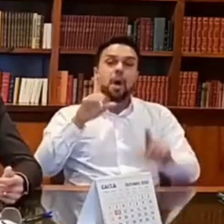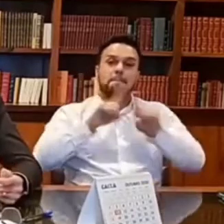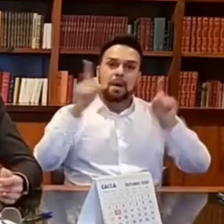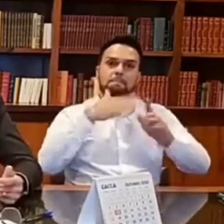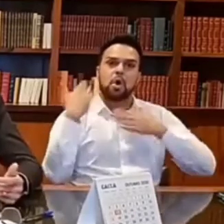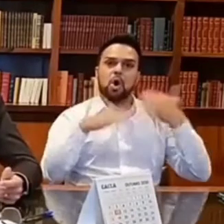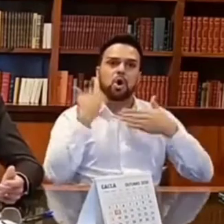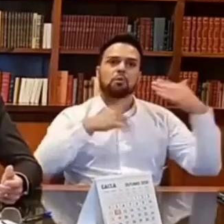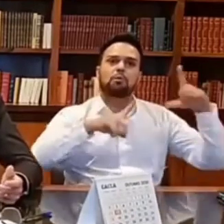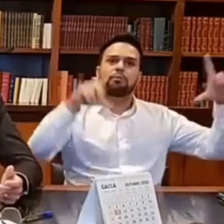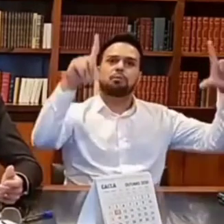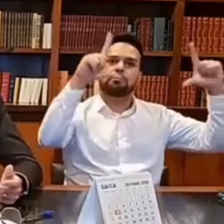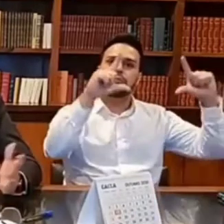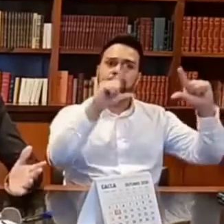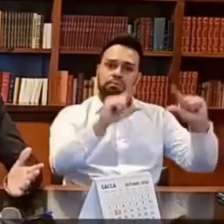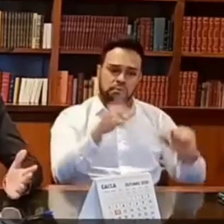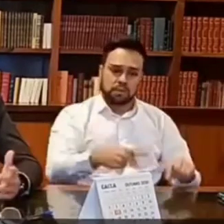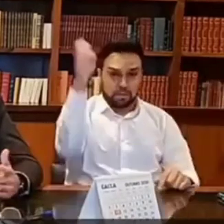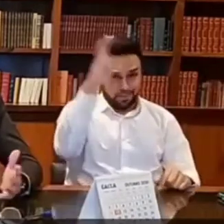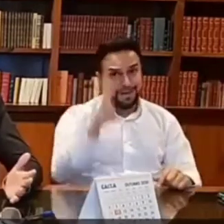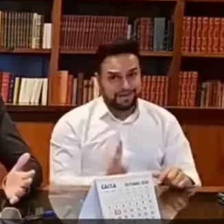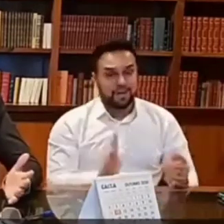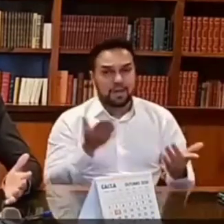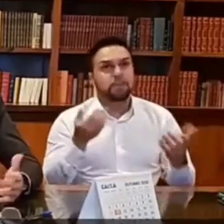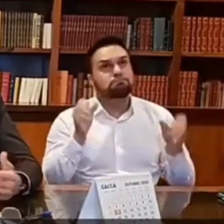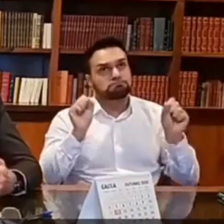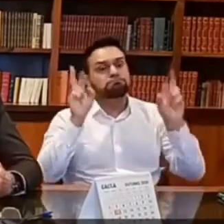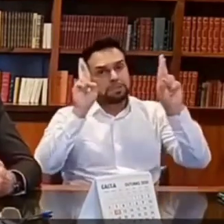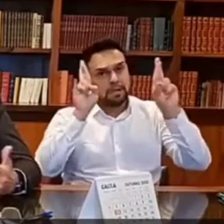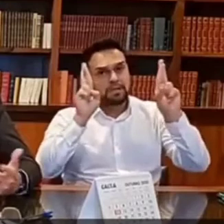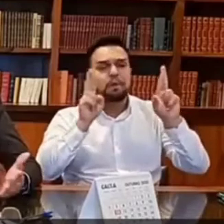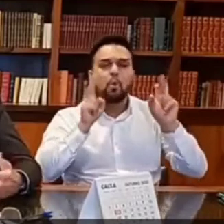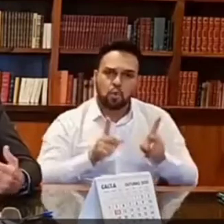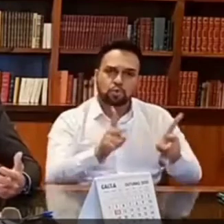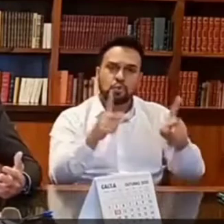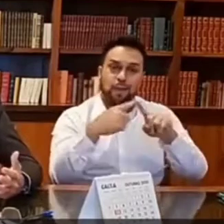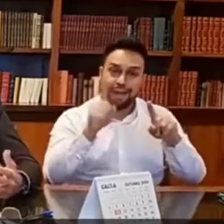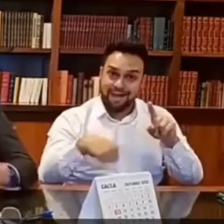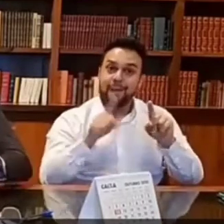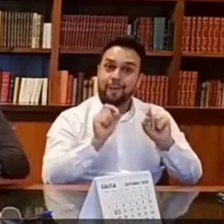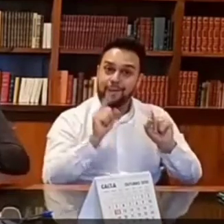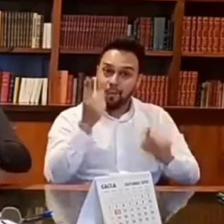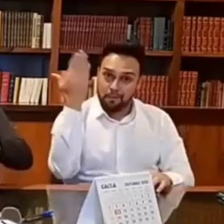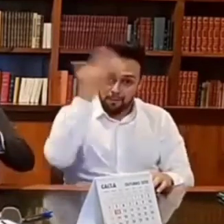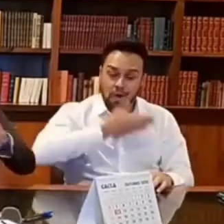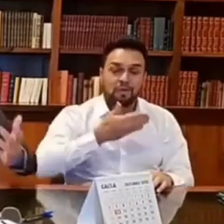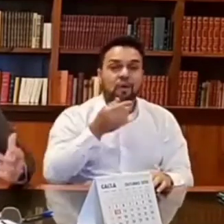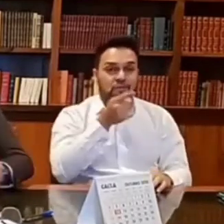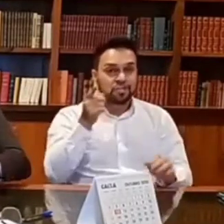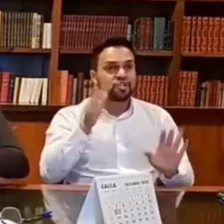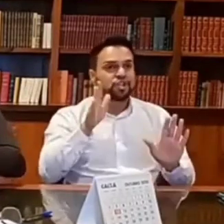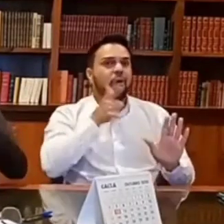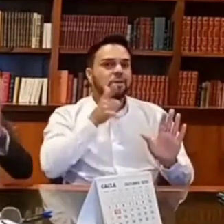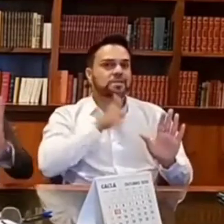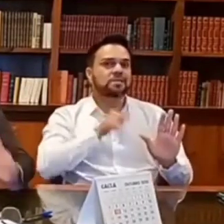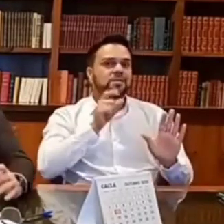caído vertiginosamente. O Brasil espera que ele continue assim. Que sinal seria um sinal que você já atingiu